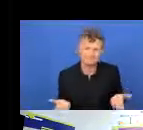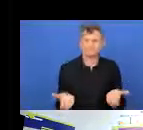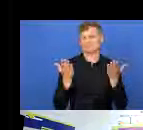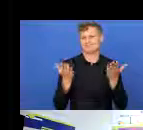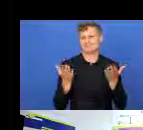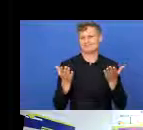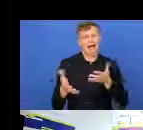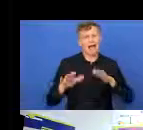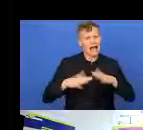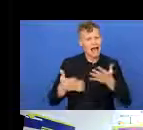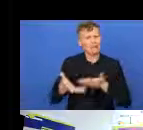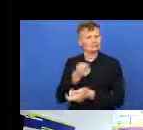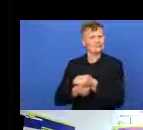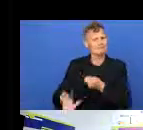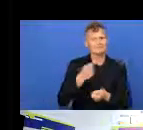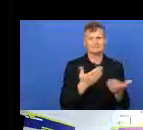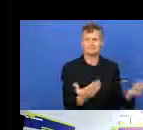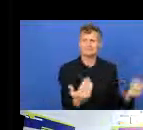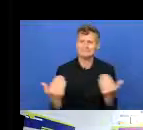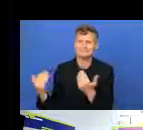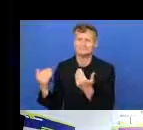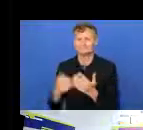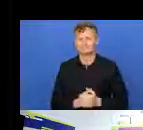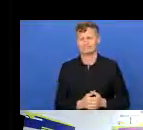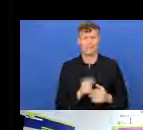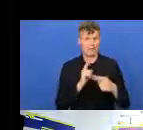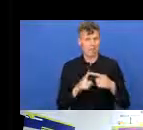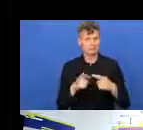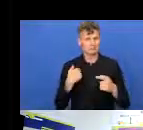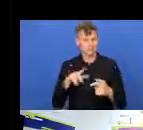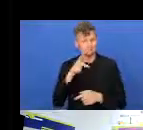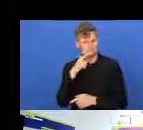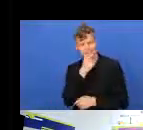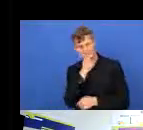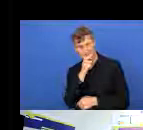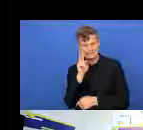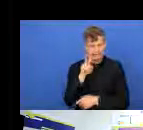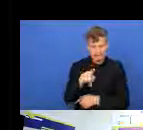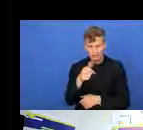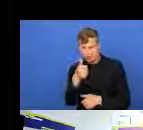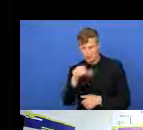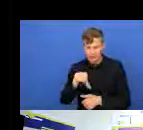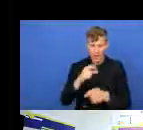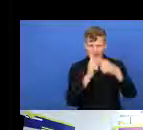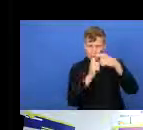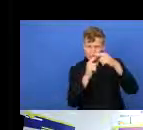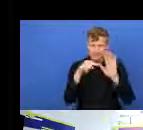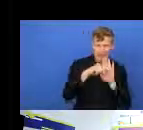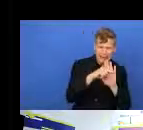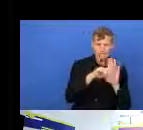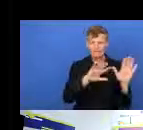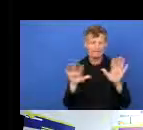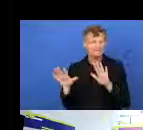entendu les approches éducatives qui permettent de répondre aux besoins de chaque enfant. La prise en compte des besoins